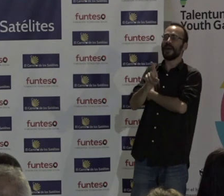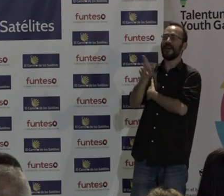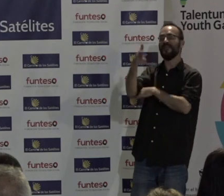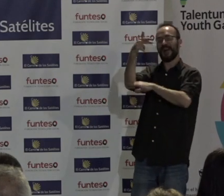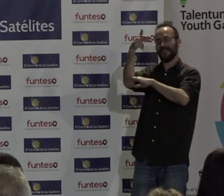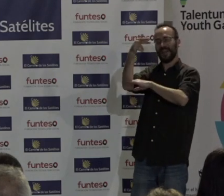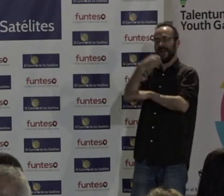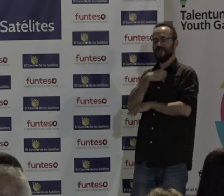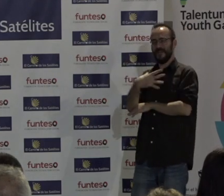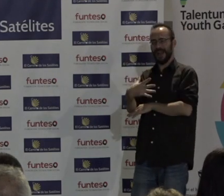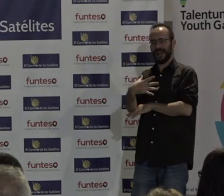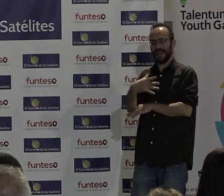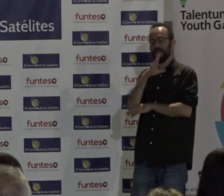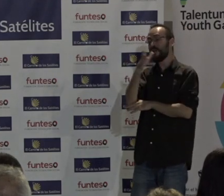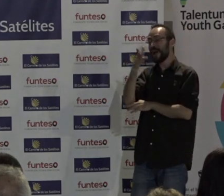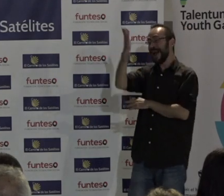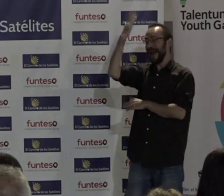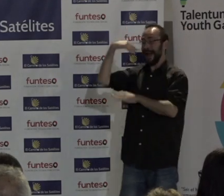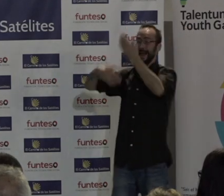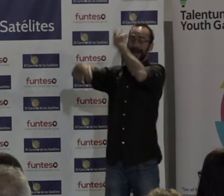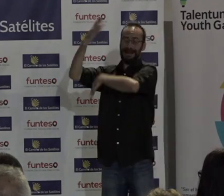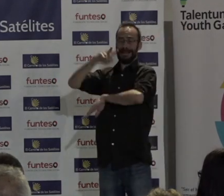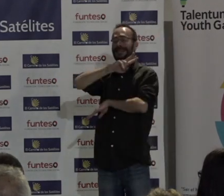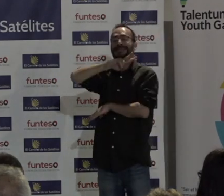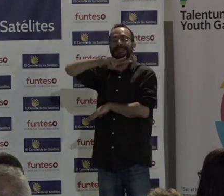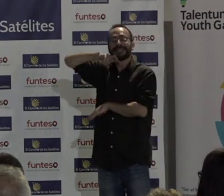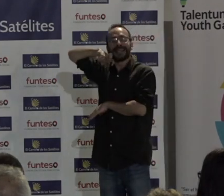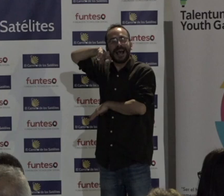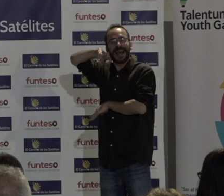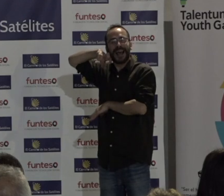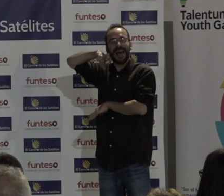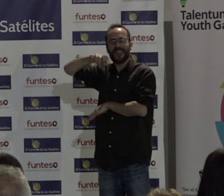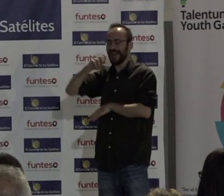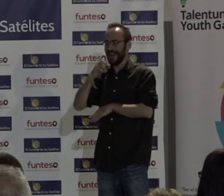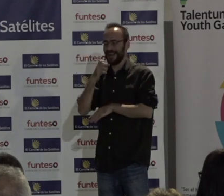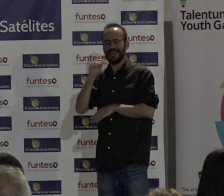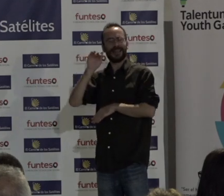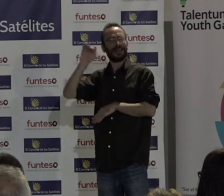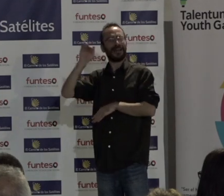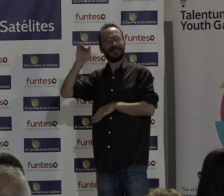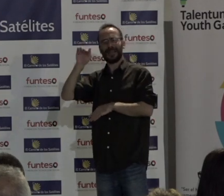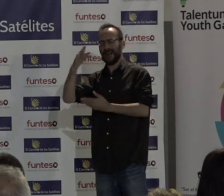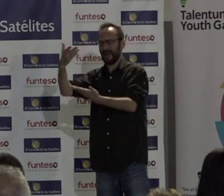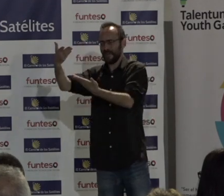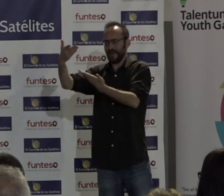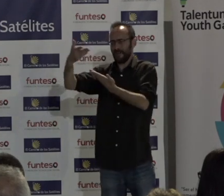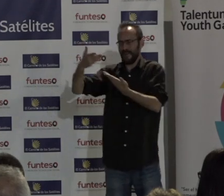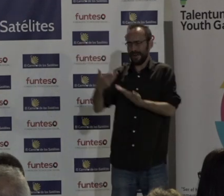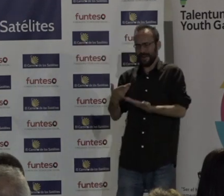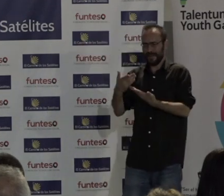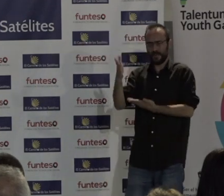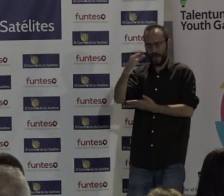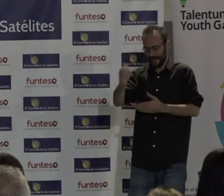Porque Galicia era tierra sagrada, donde nadie era extranjero, todo era bien recibido. Los peregrinos que venían a